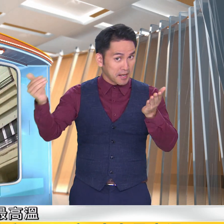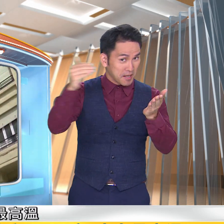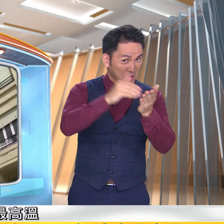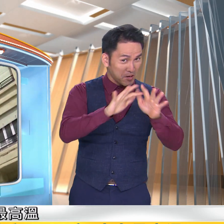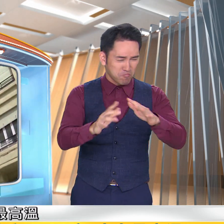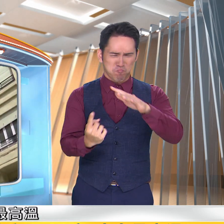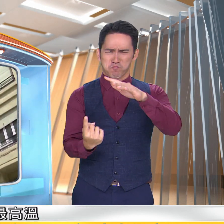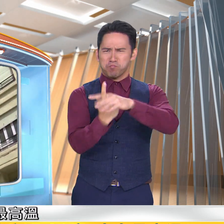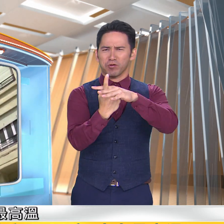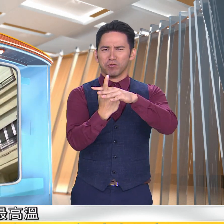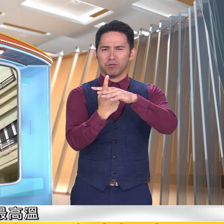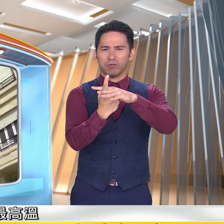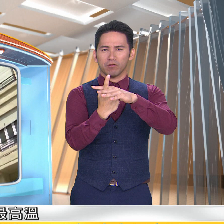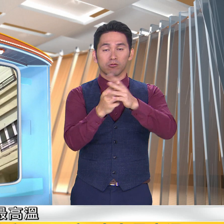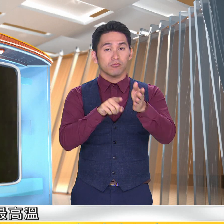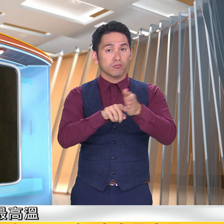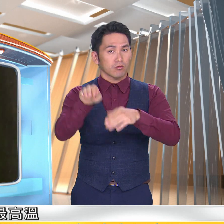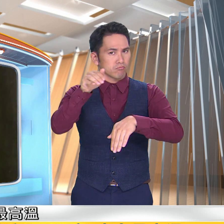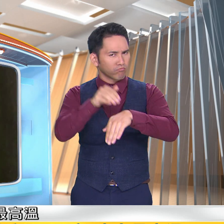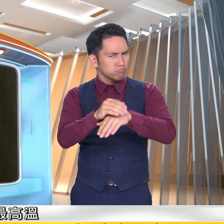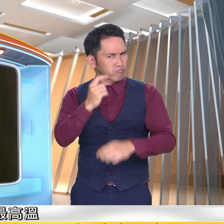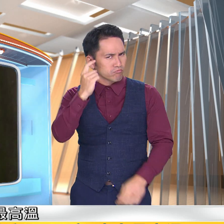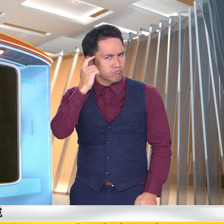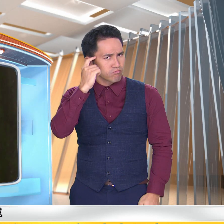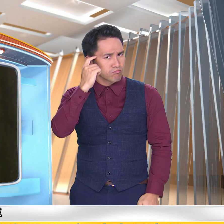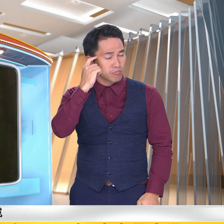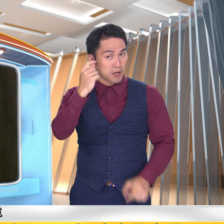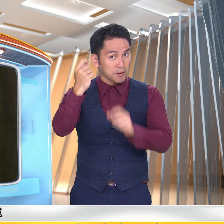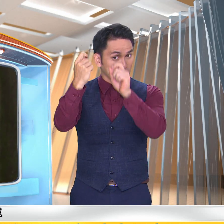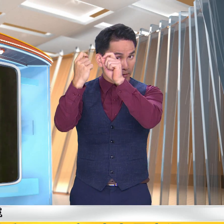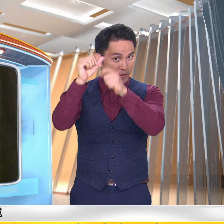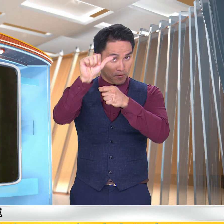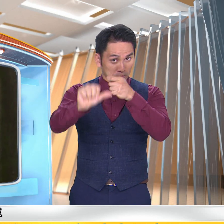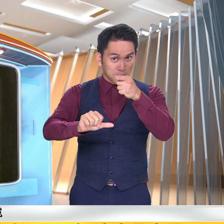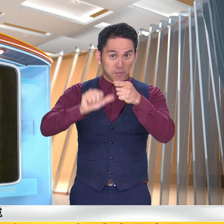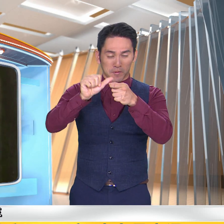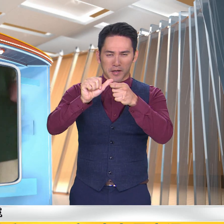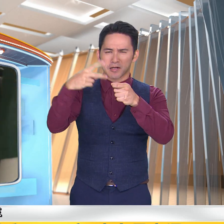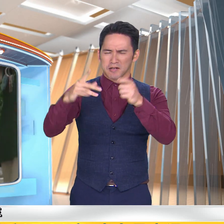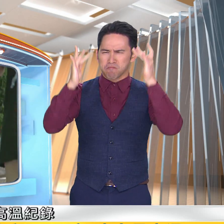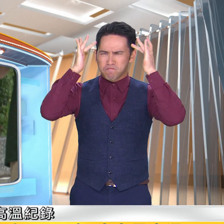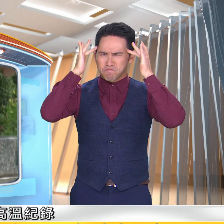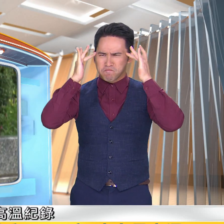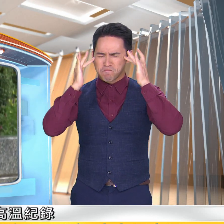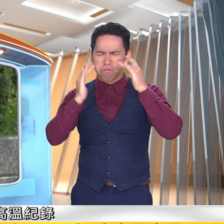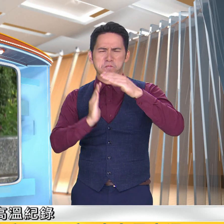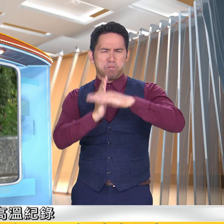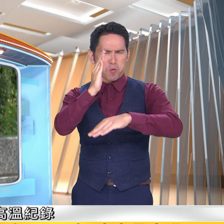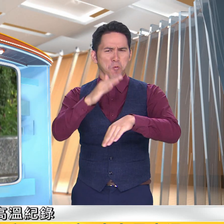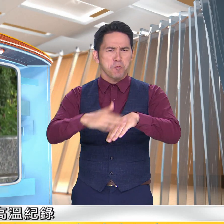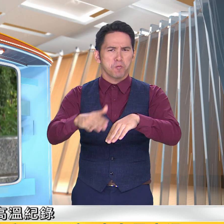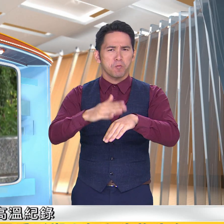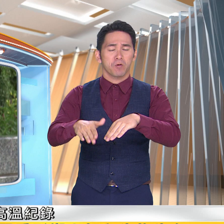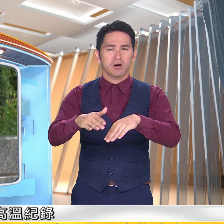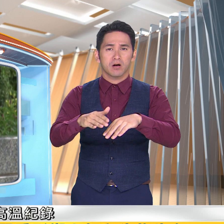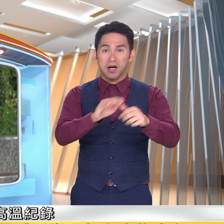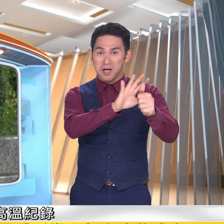记录以来的最高温。专家认为，接下来5年很有可能再次出现高温记